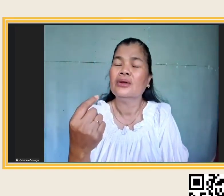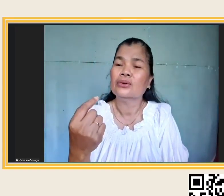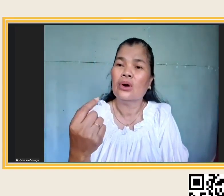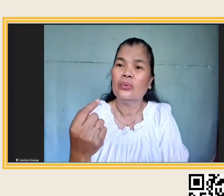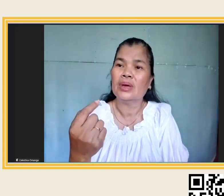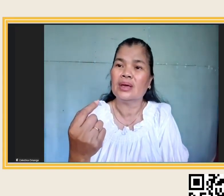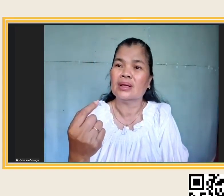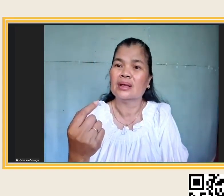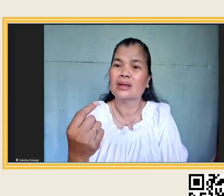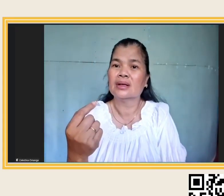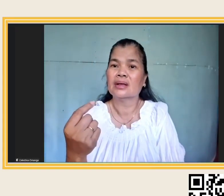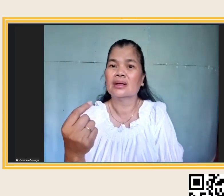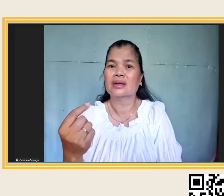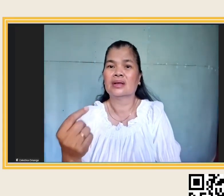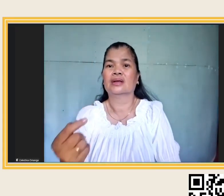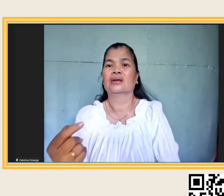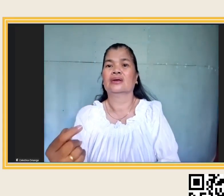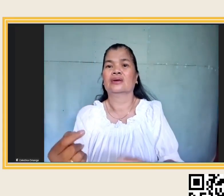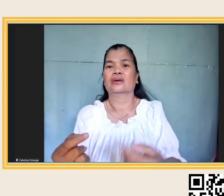Where are you going?